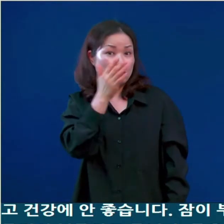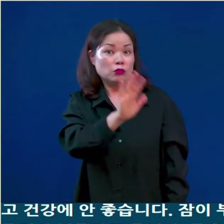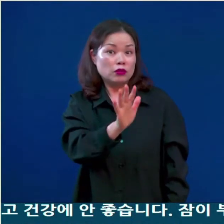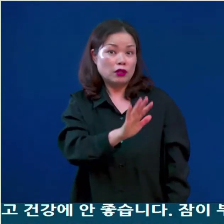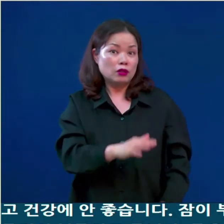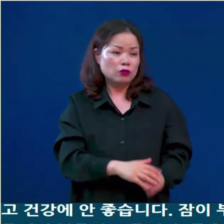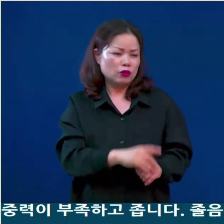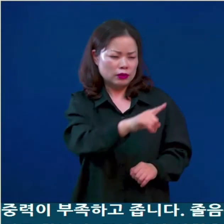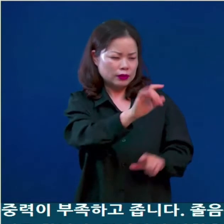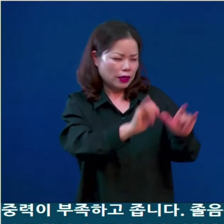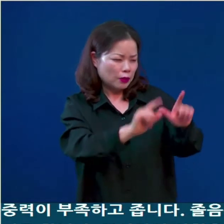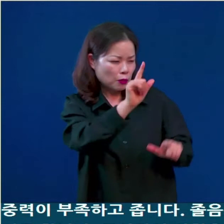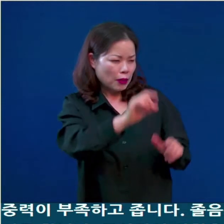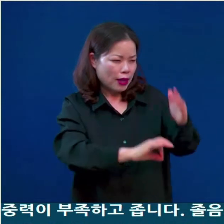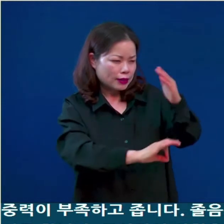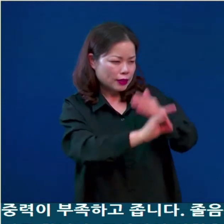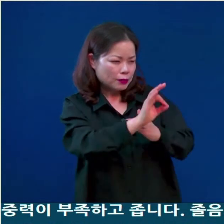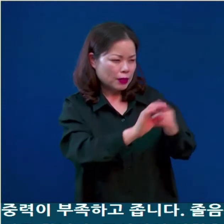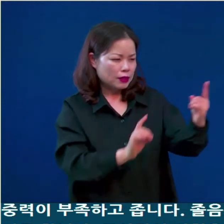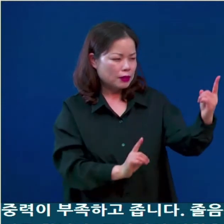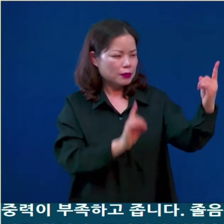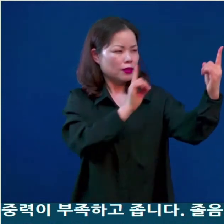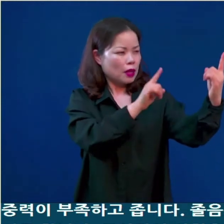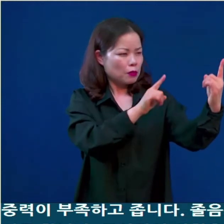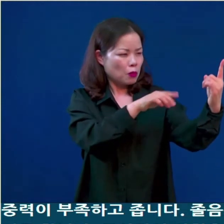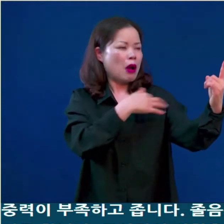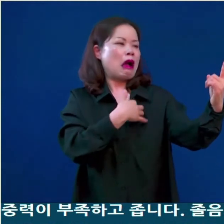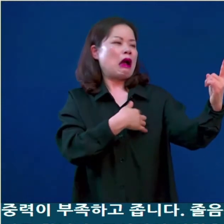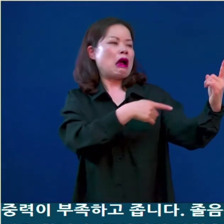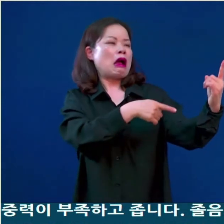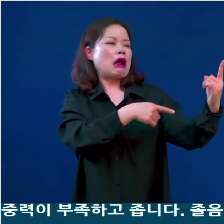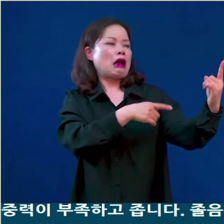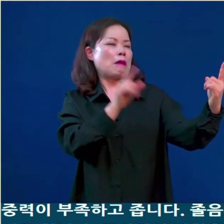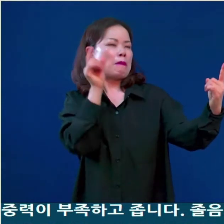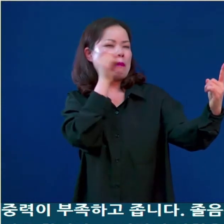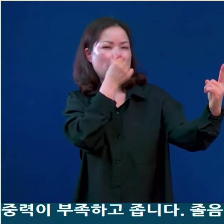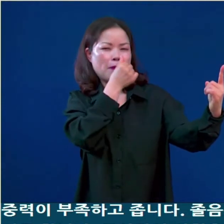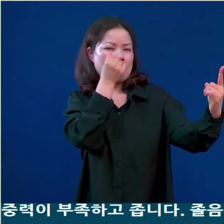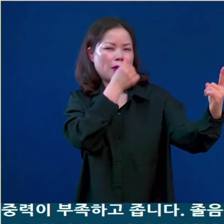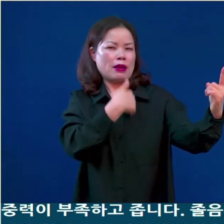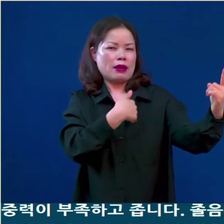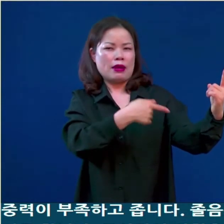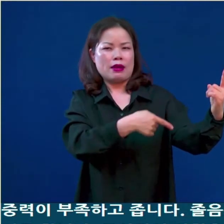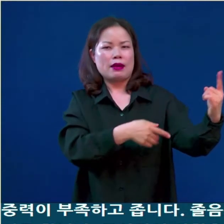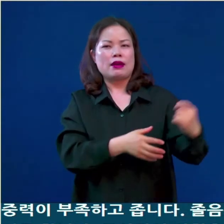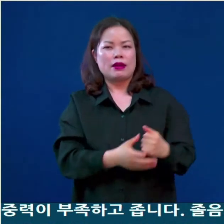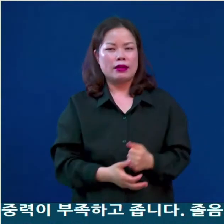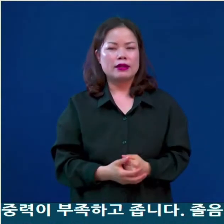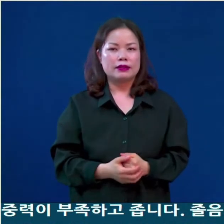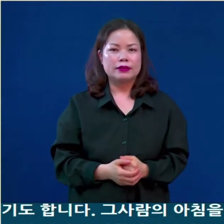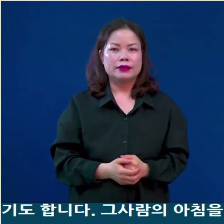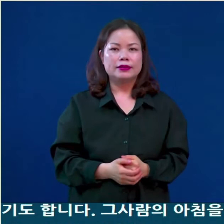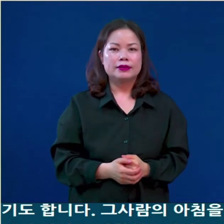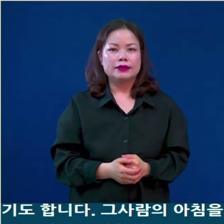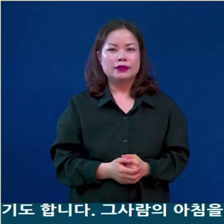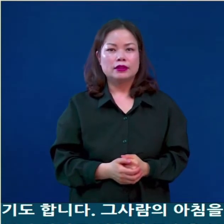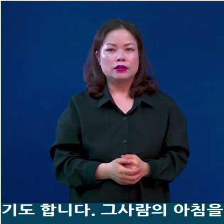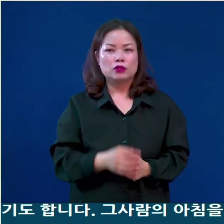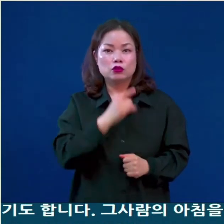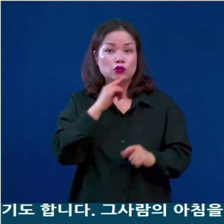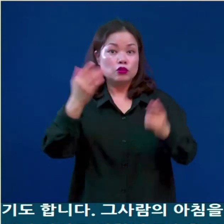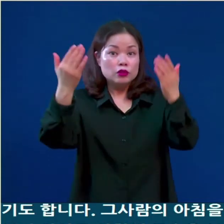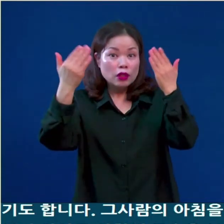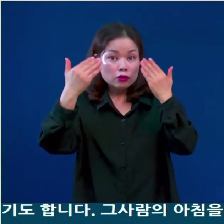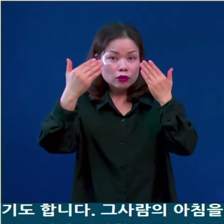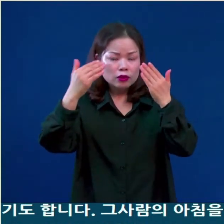않아도 아침에 그의 모습을 보면 금방 알 수가 있습니다. 주일학교를